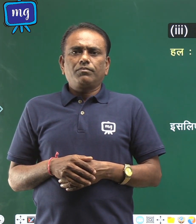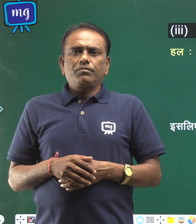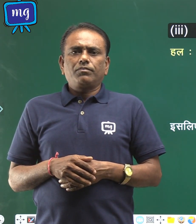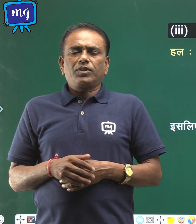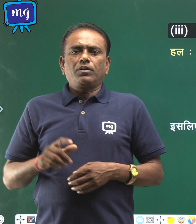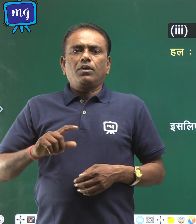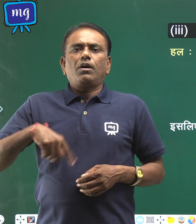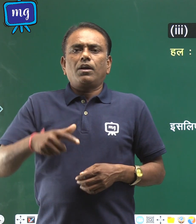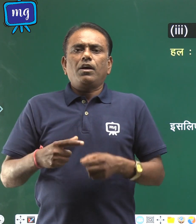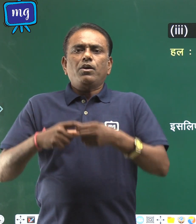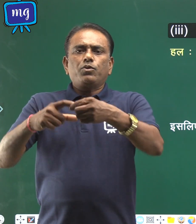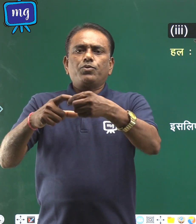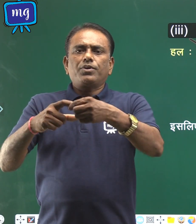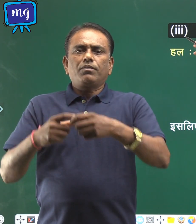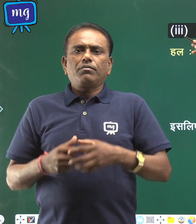अगला प्रश्न